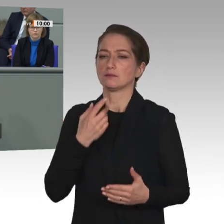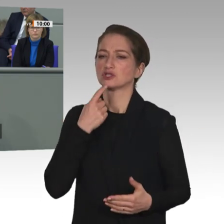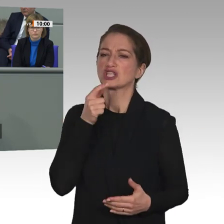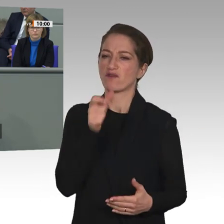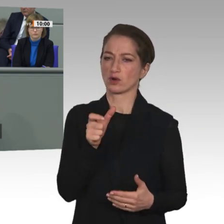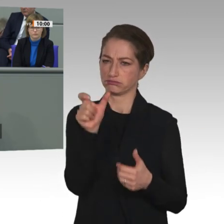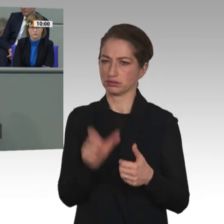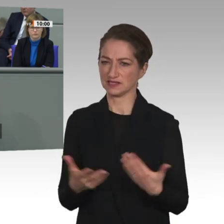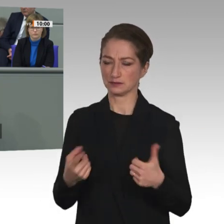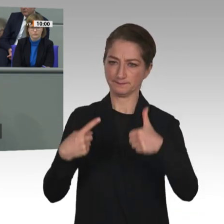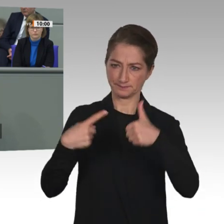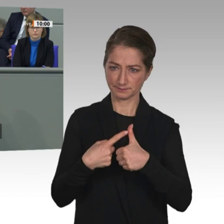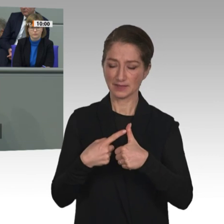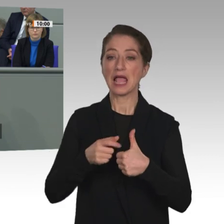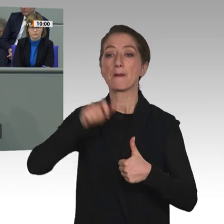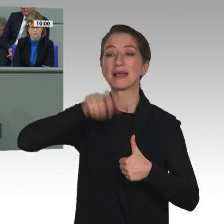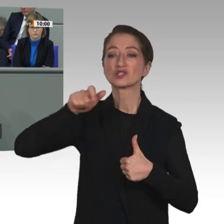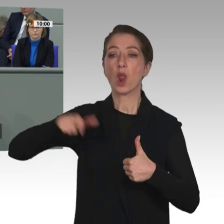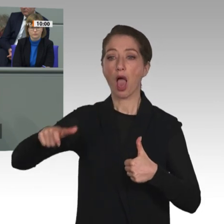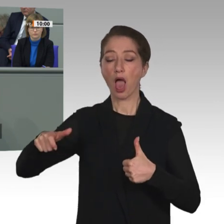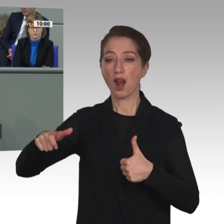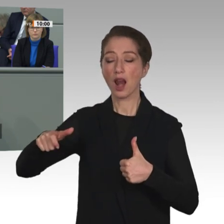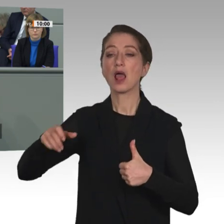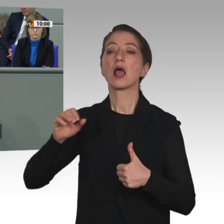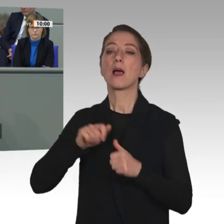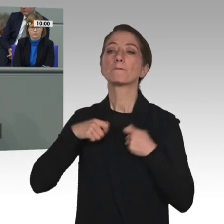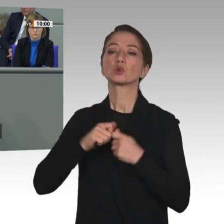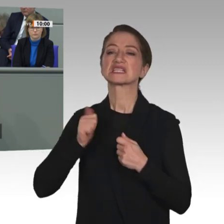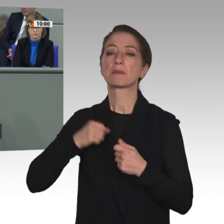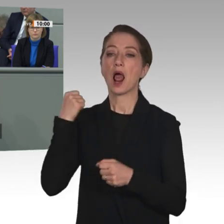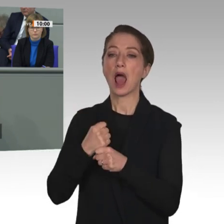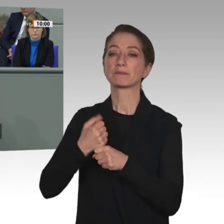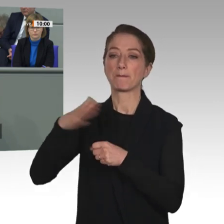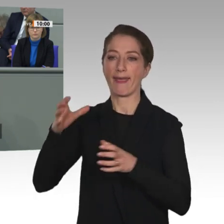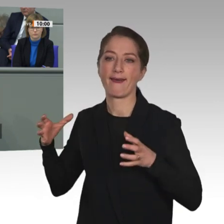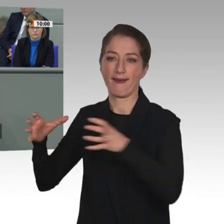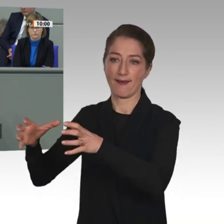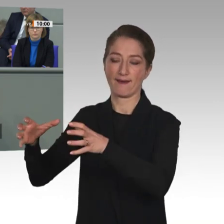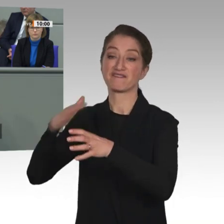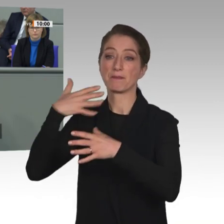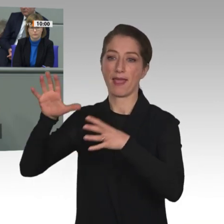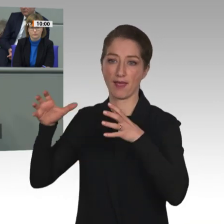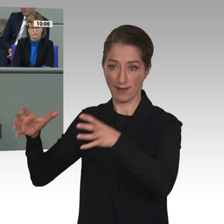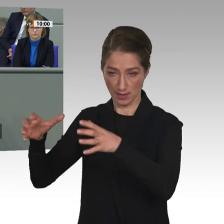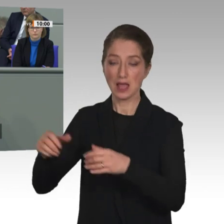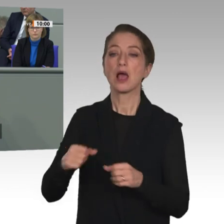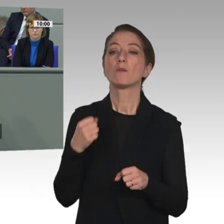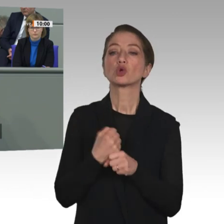Eine massive personelle Verstärkung des Bundeskriminalamtes und des Bundesamtes für Verfassungsschutz.